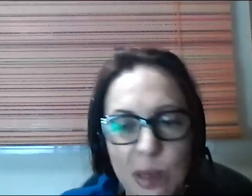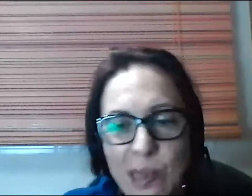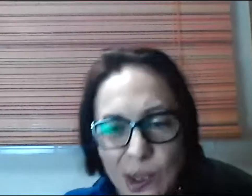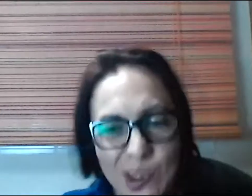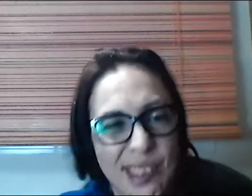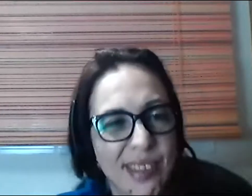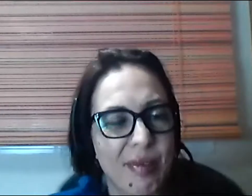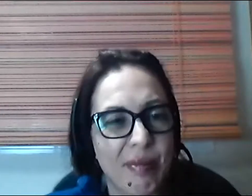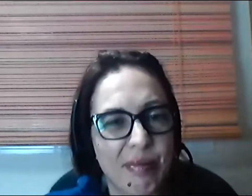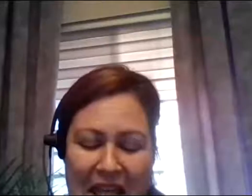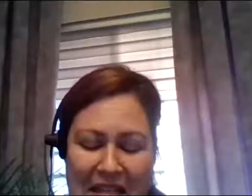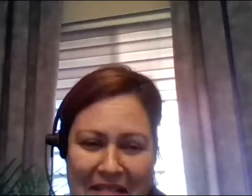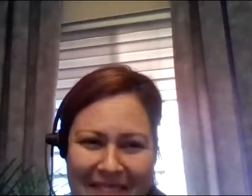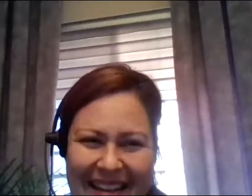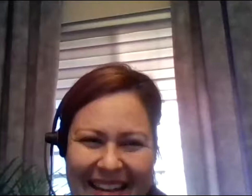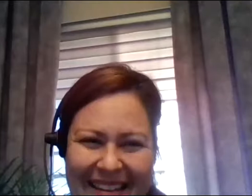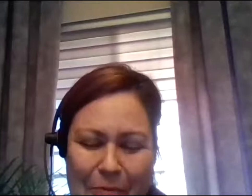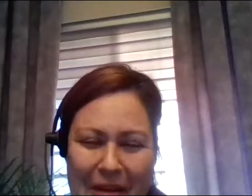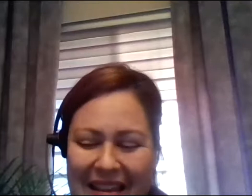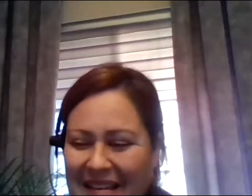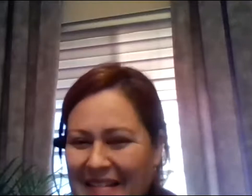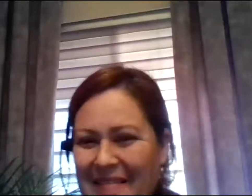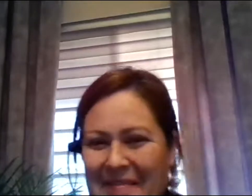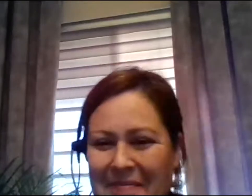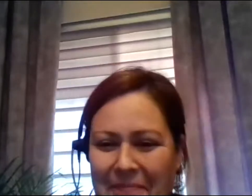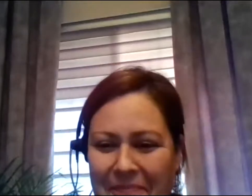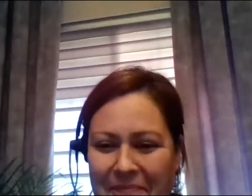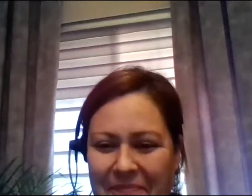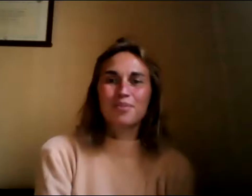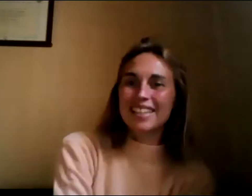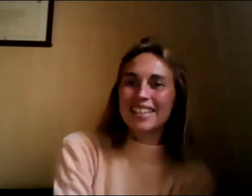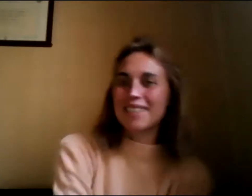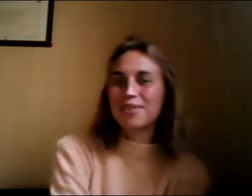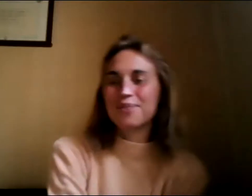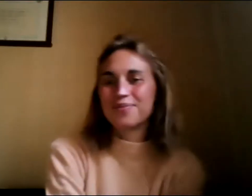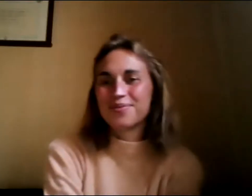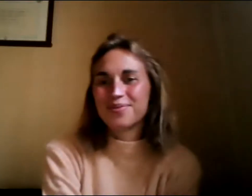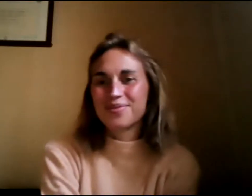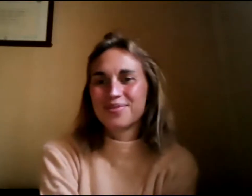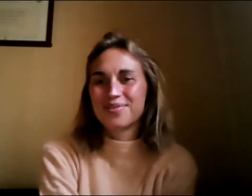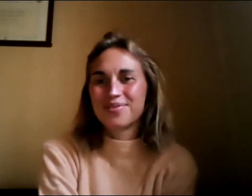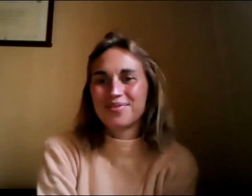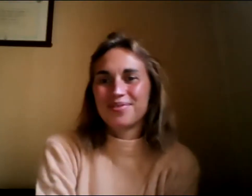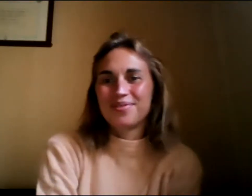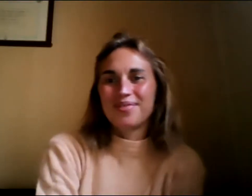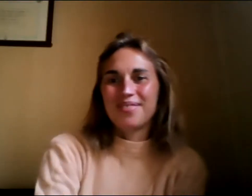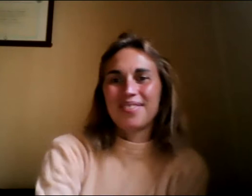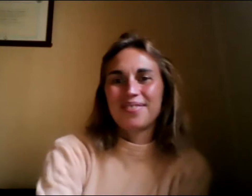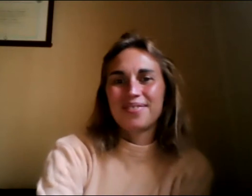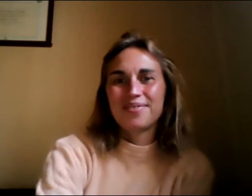por invitarnos. Gracias. Un placer. Buenas tardes. Hasta luego. Hasta luego.